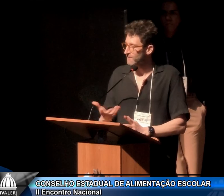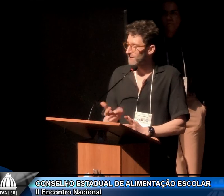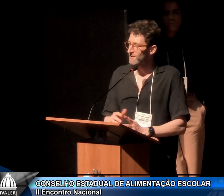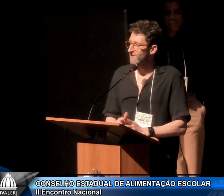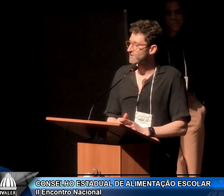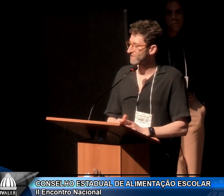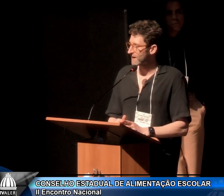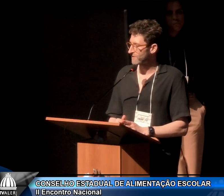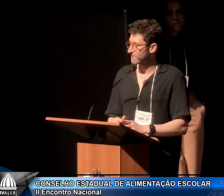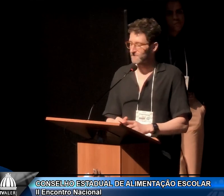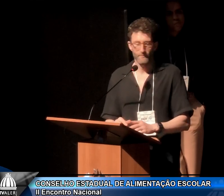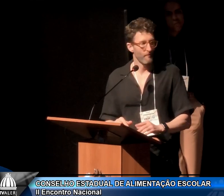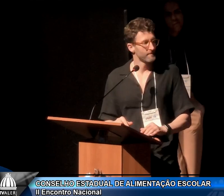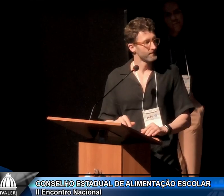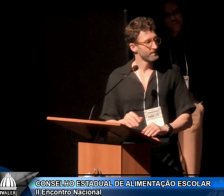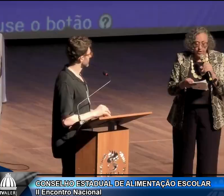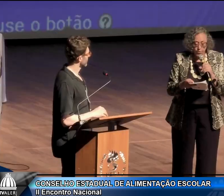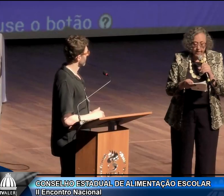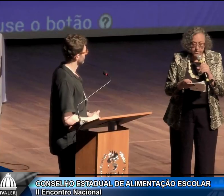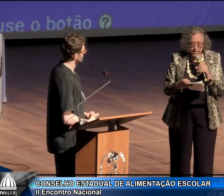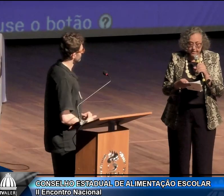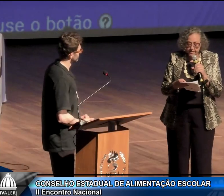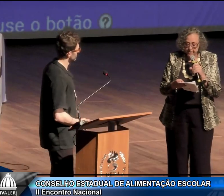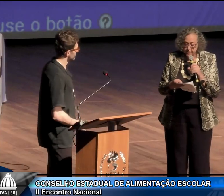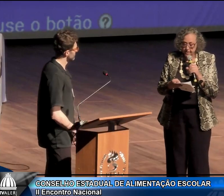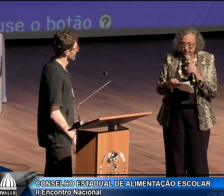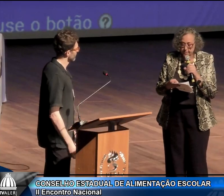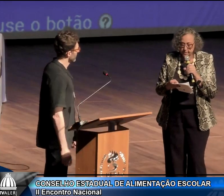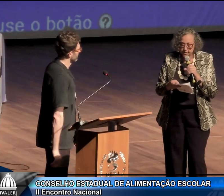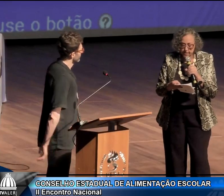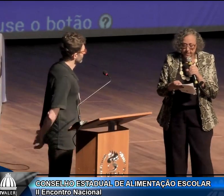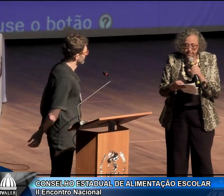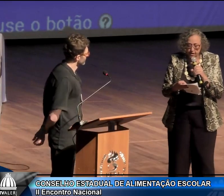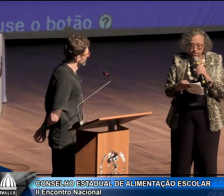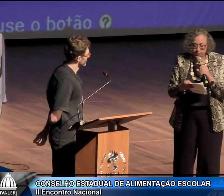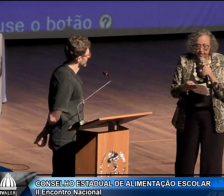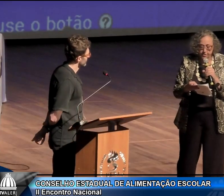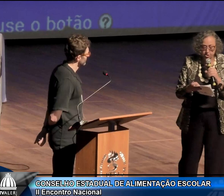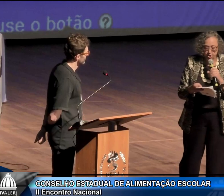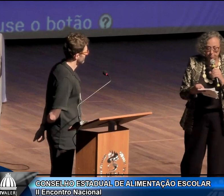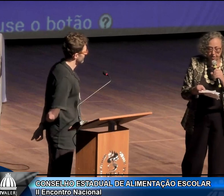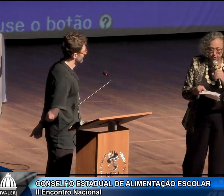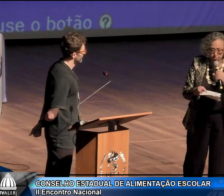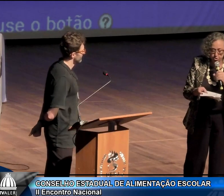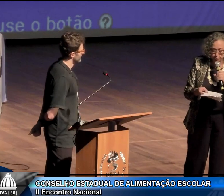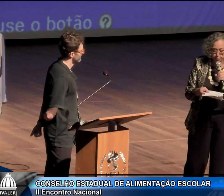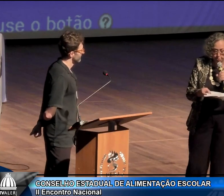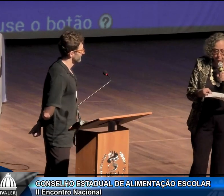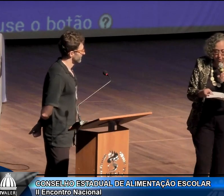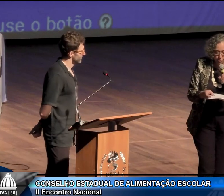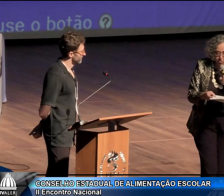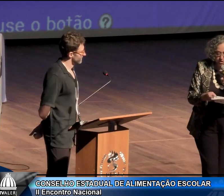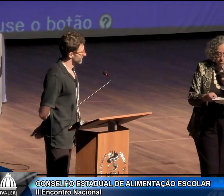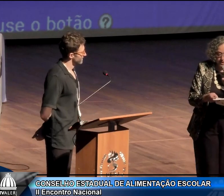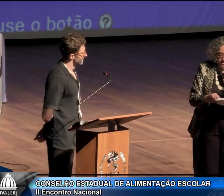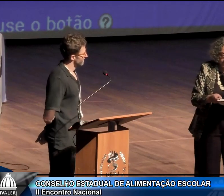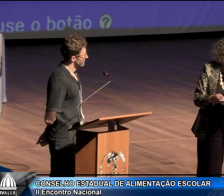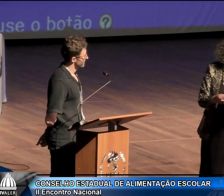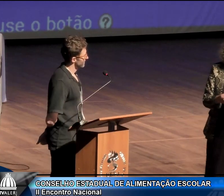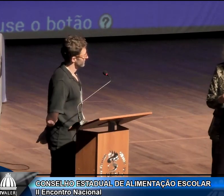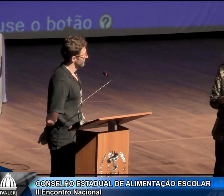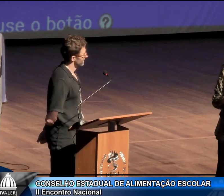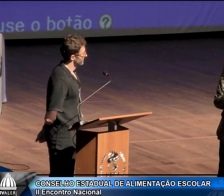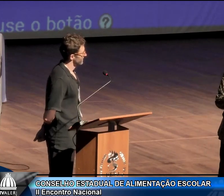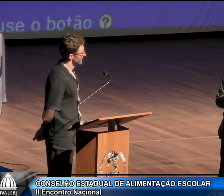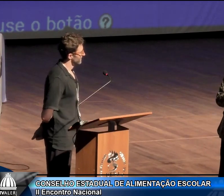e o tratamento da seletividade no caso da terceirizada a seletividade de alimentos proibidos dentro da